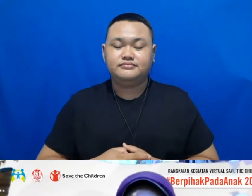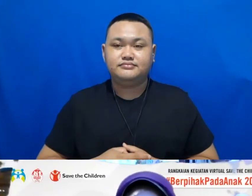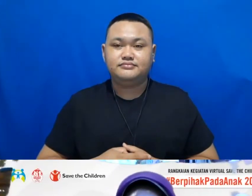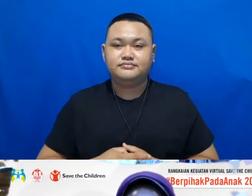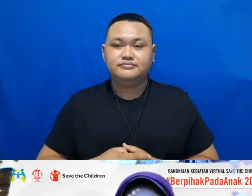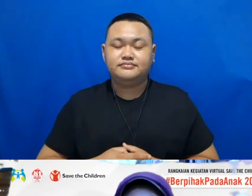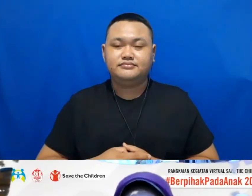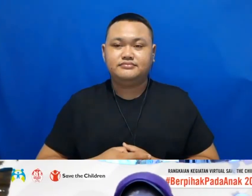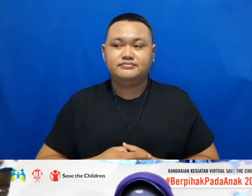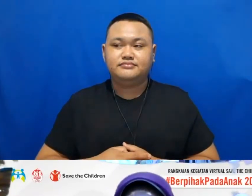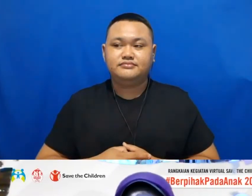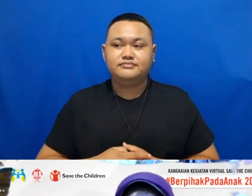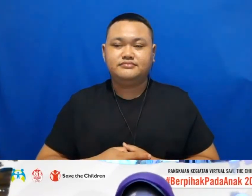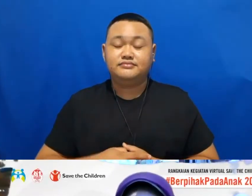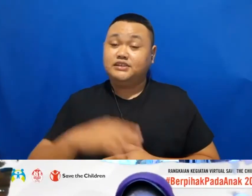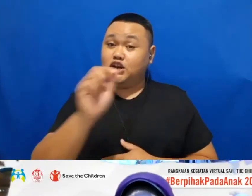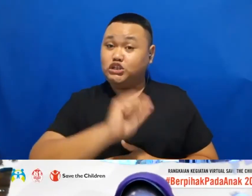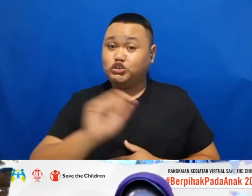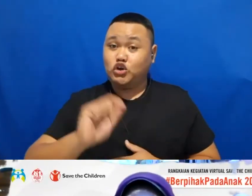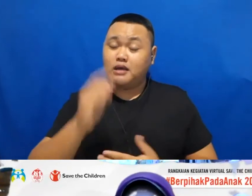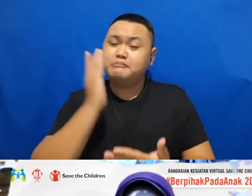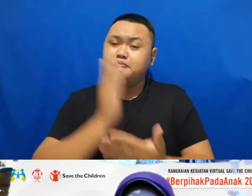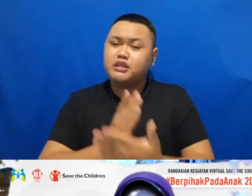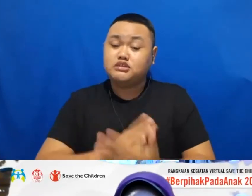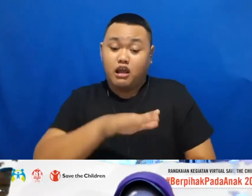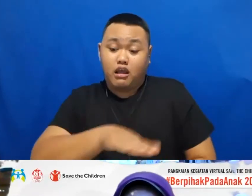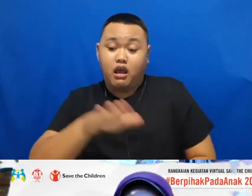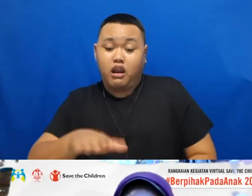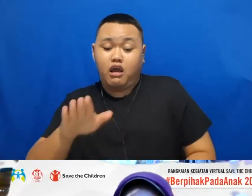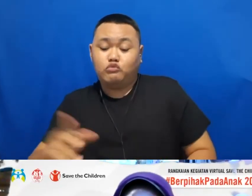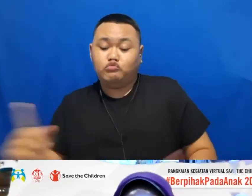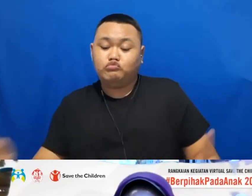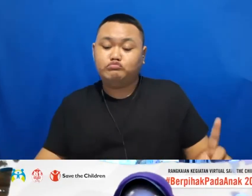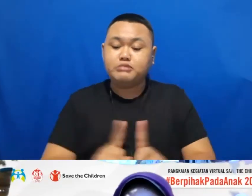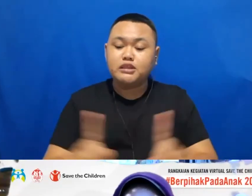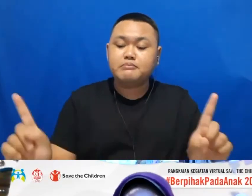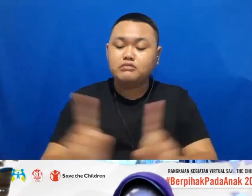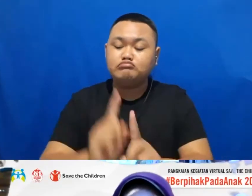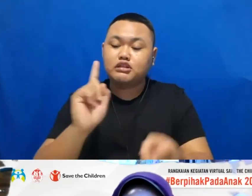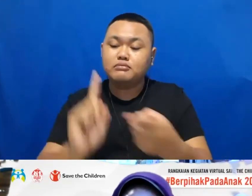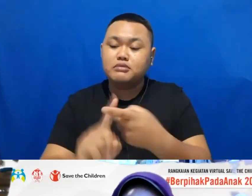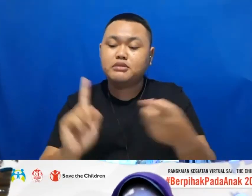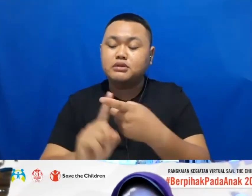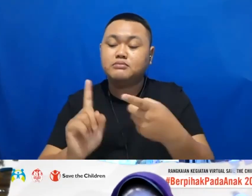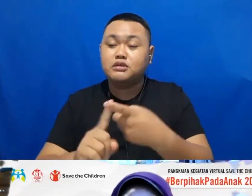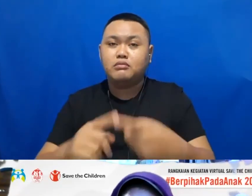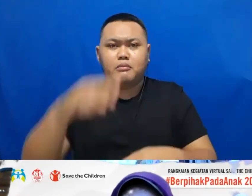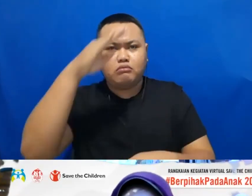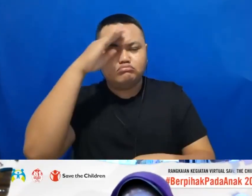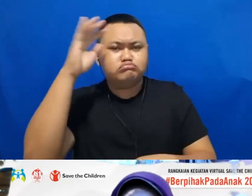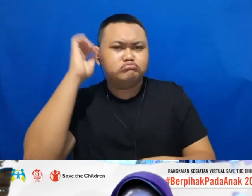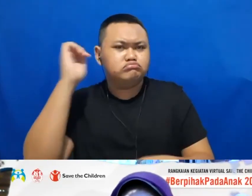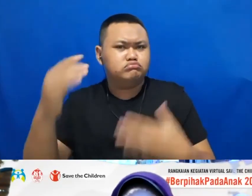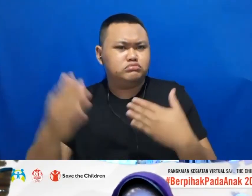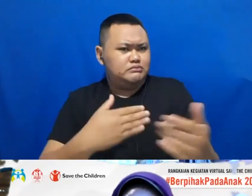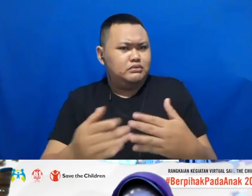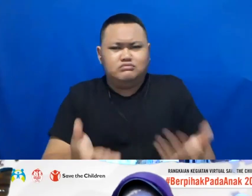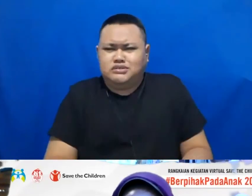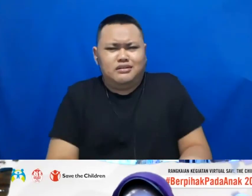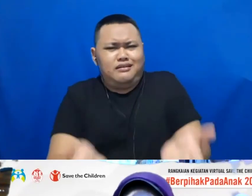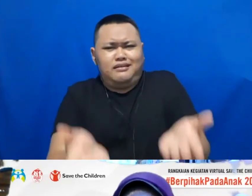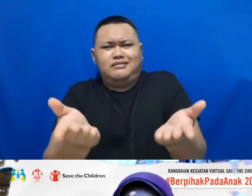ketua kelas atau wakil ketua kelas. Jika seandainya ketua kelasnya itu laki-laki, maka wakil ketua kelasnya adalah